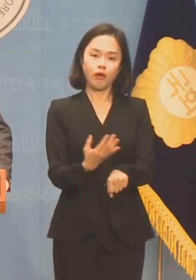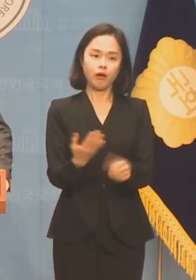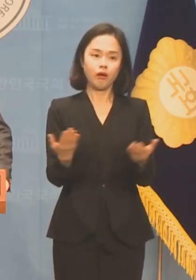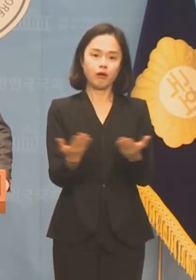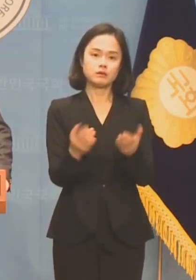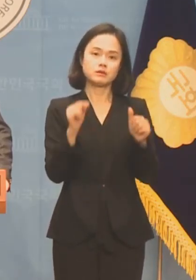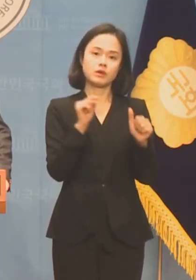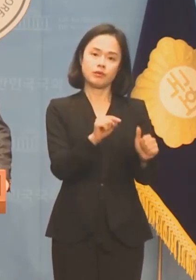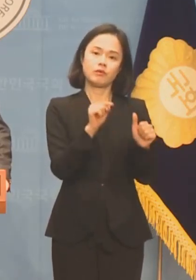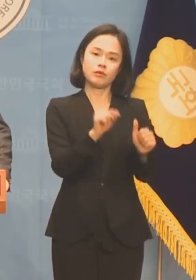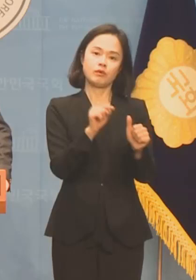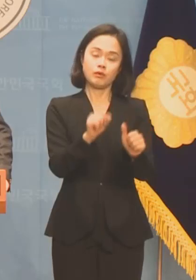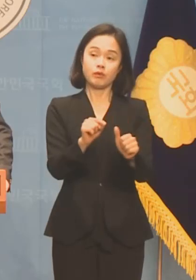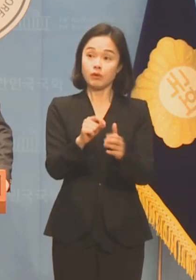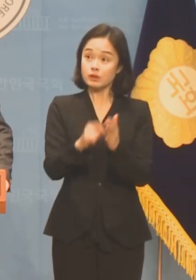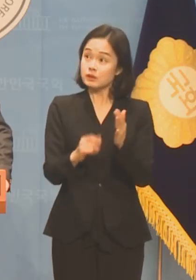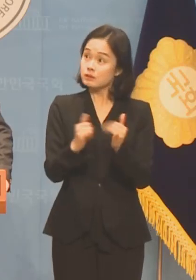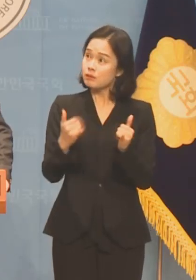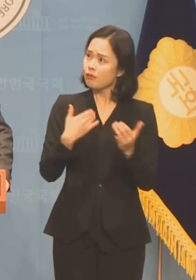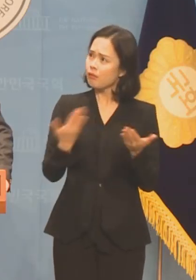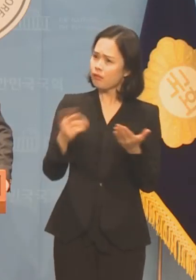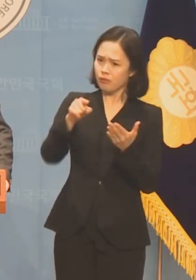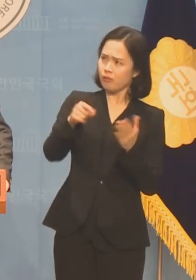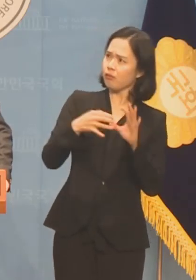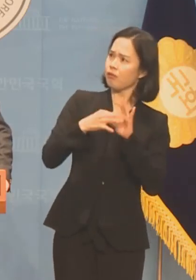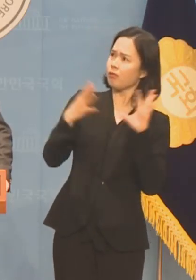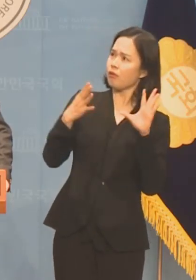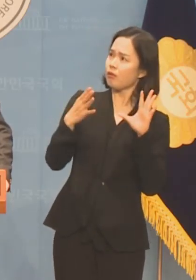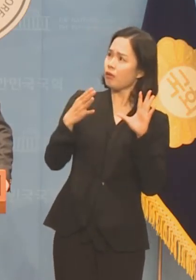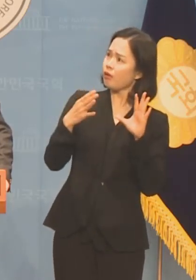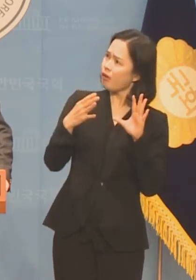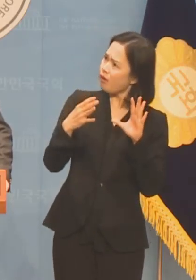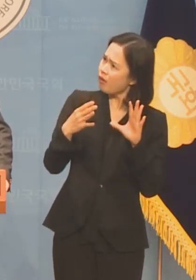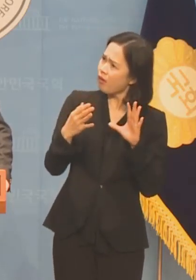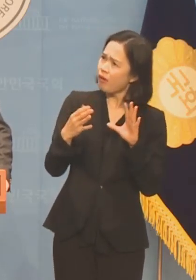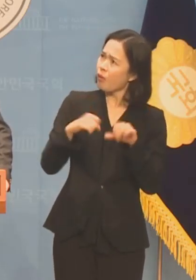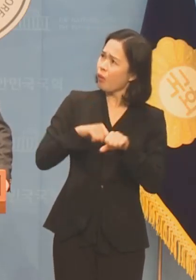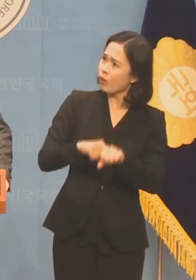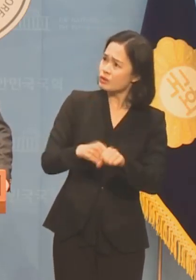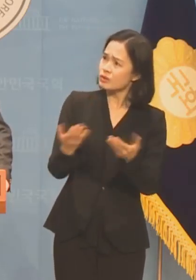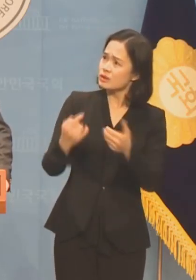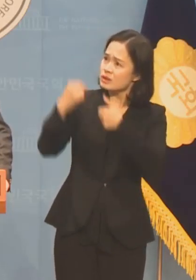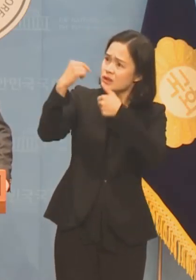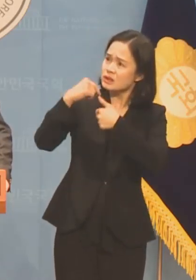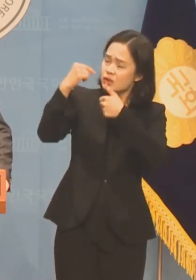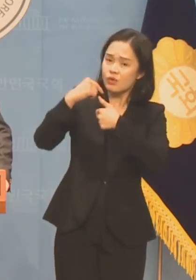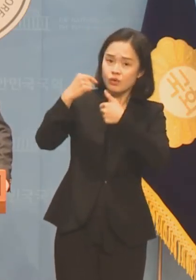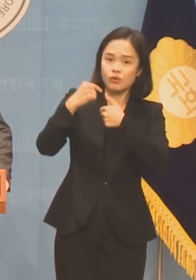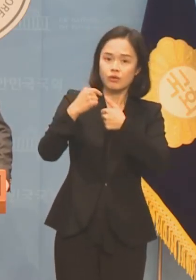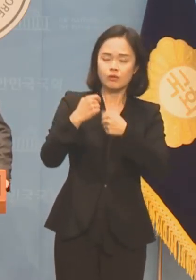전혀 무관한 업무를 수년째 시킨 사람들이고요. 그리고 예를 들어서